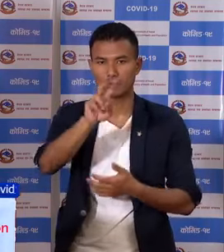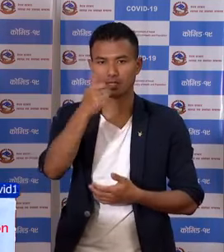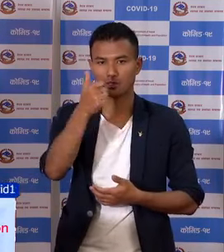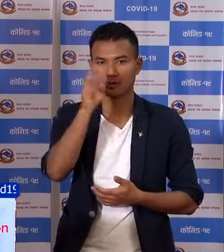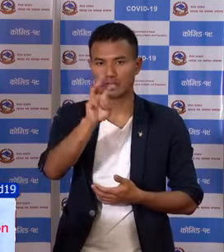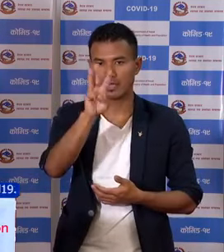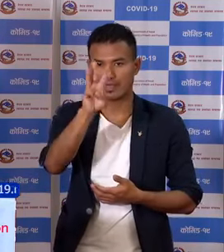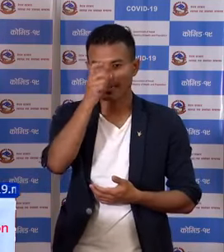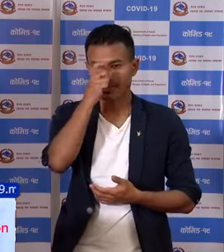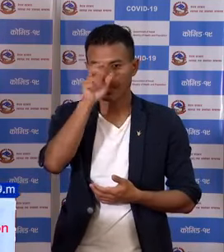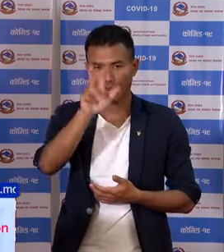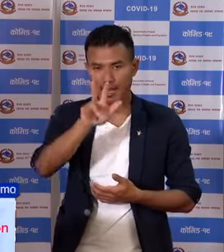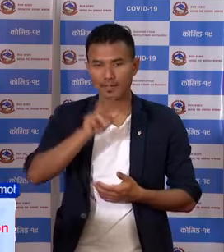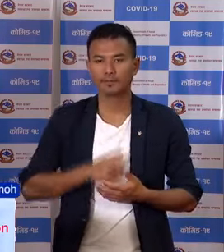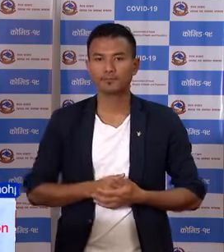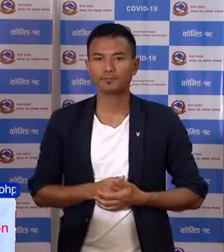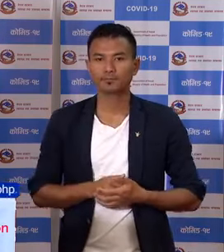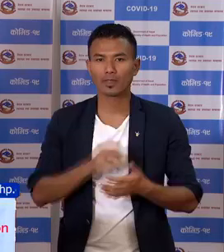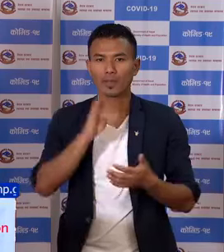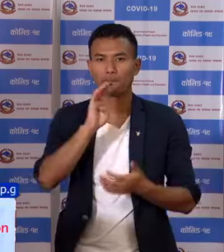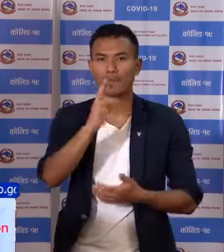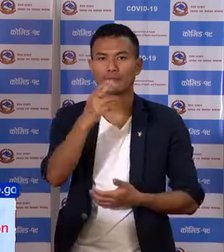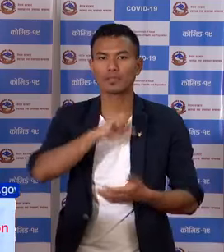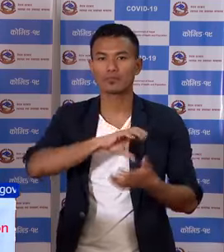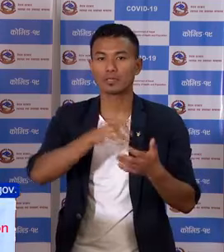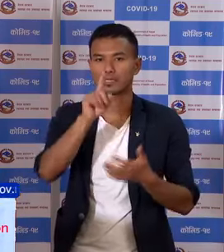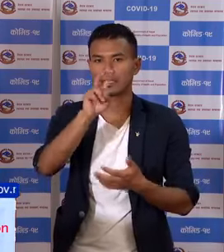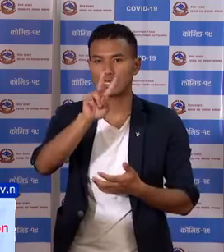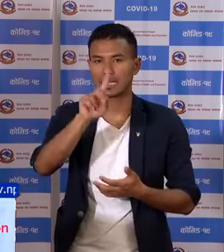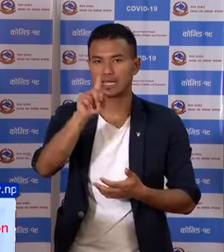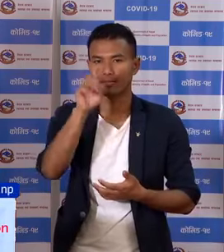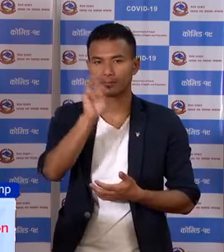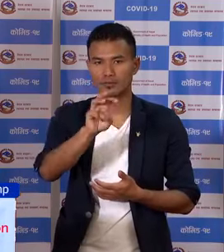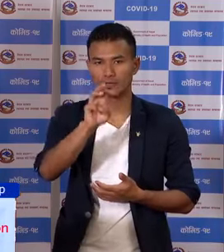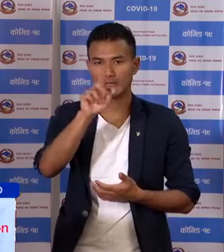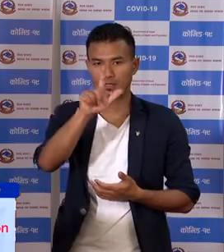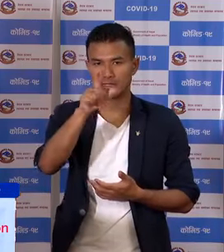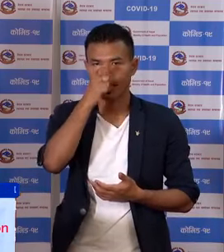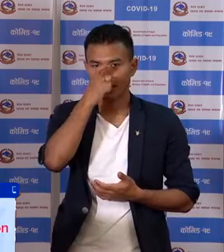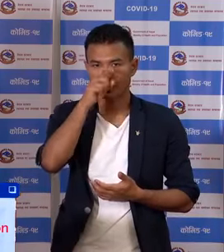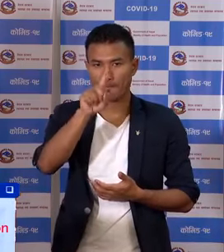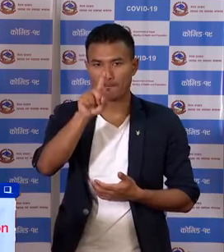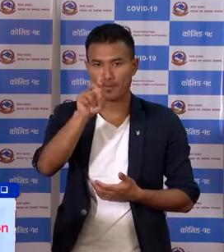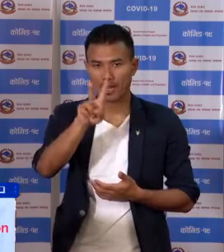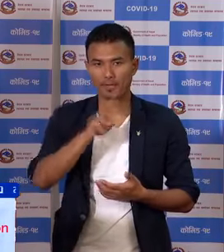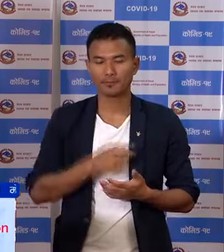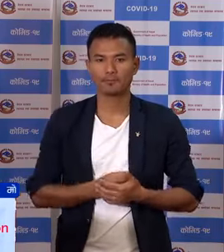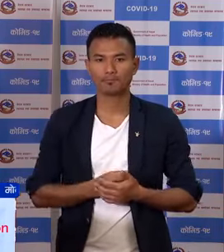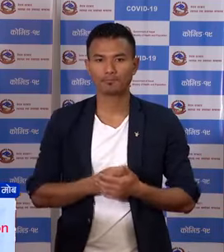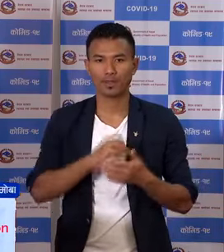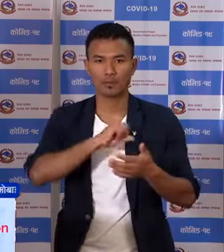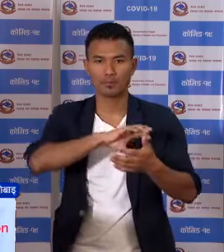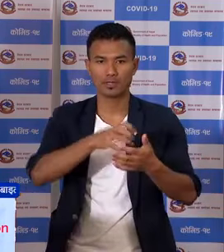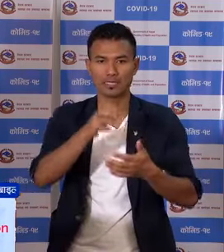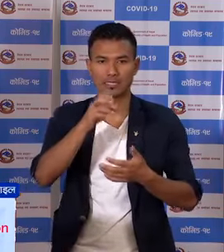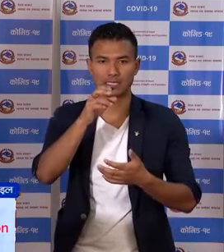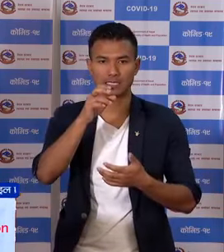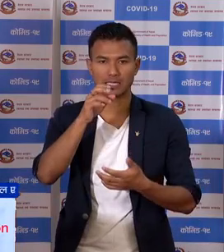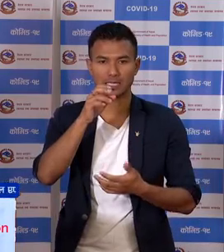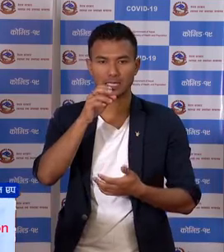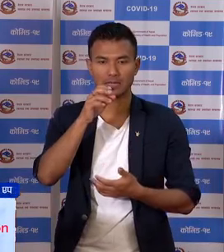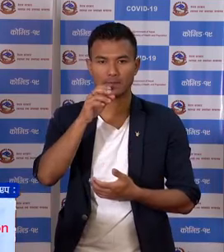6308, बागमती प्रदेश मां 21712, तेसे गरी प्रदेश नमर